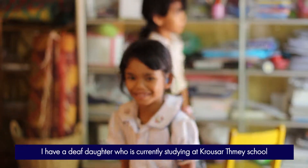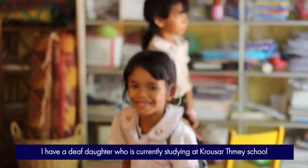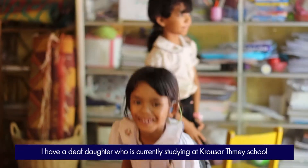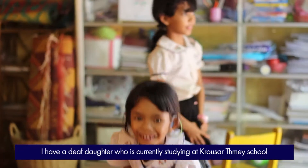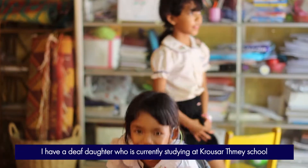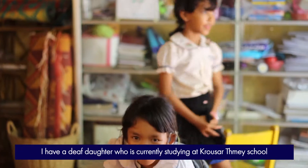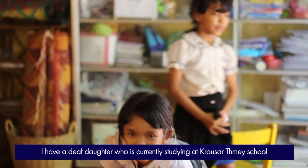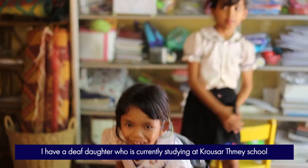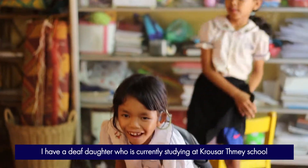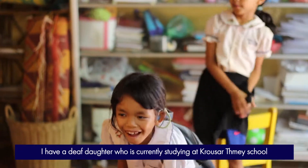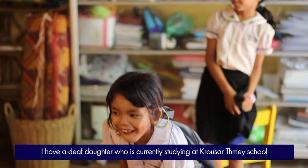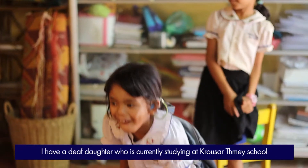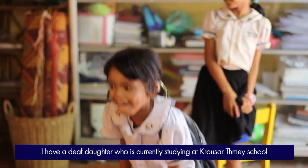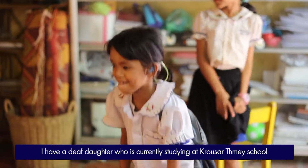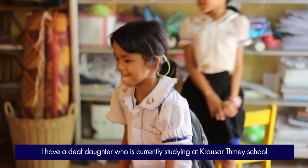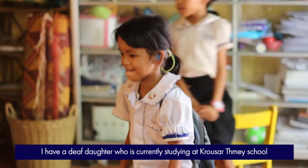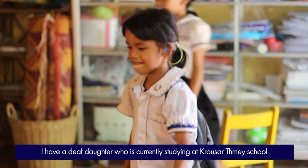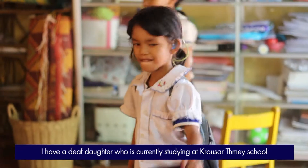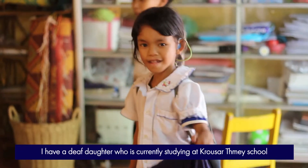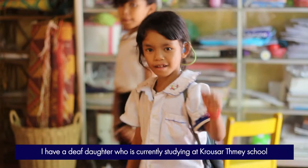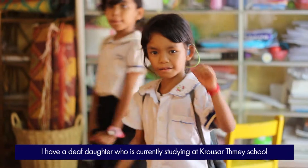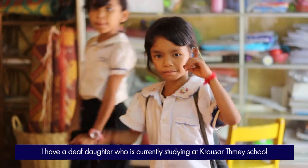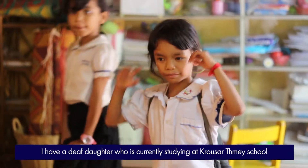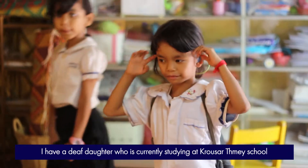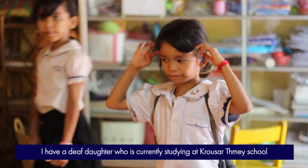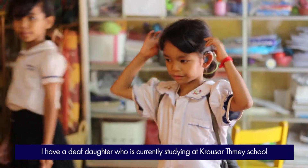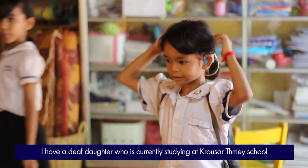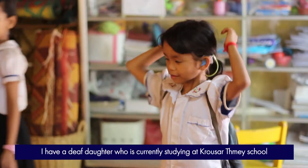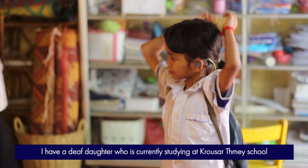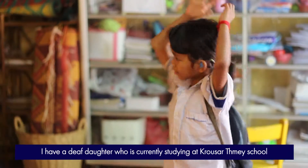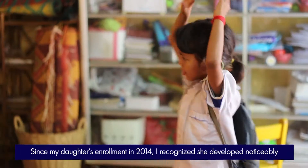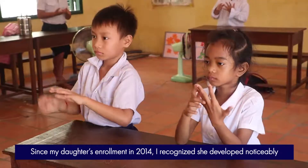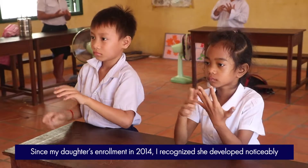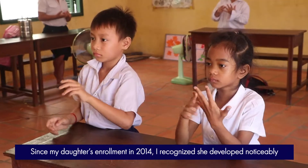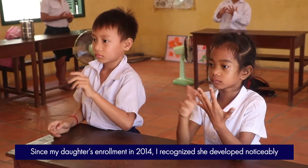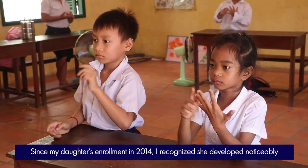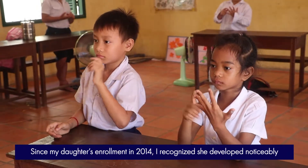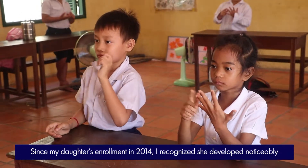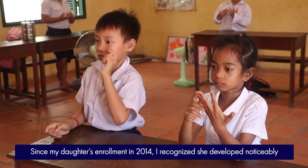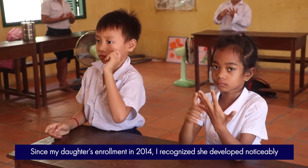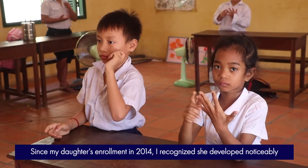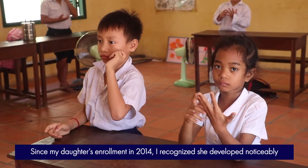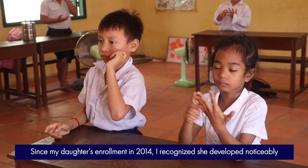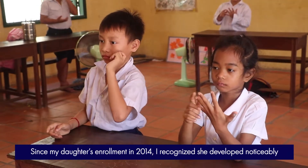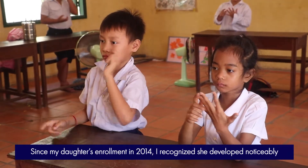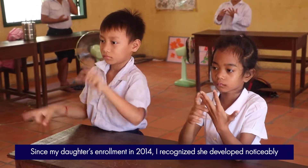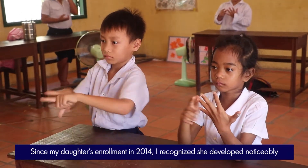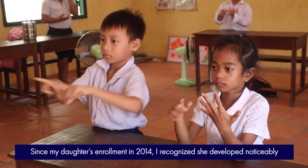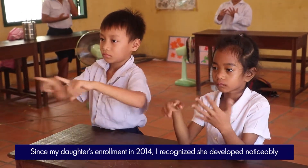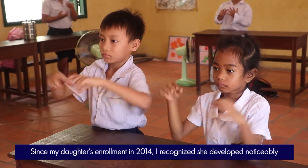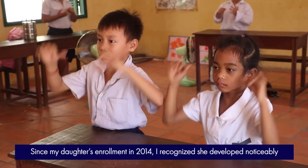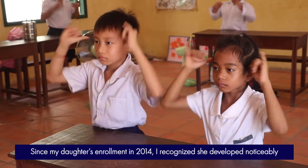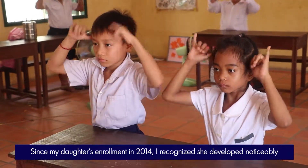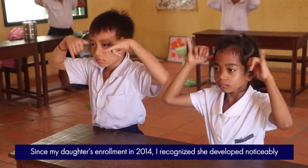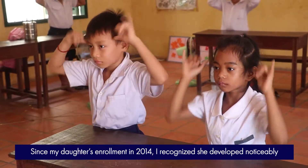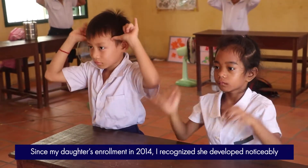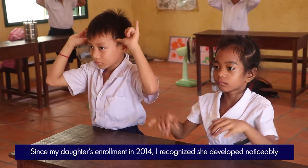កកូនរបស់ខ្ញុំមកសិក្សានៅសាលាគ្រូសាថ្មីចំពោះចំណាប់អារម្មណ៍ខ្ញុំសប្តាហ៍នេះតាំងពីខ្ញុំយកកូនរបស់ខ្ញុំ